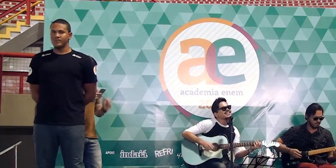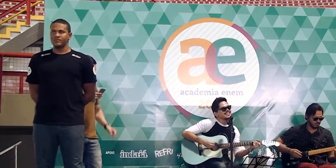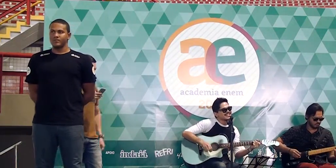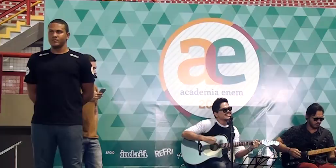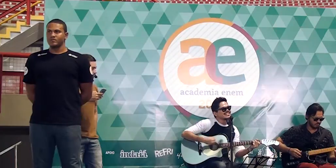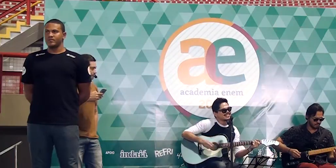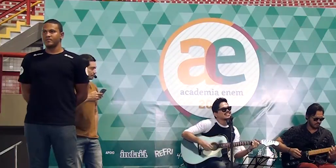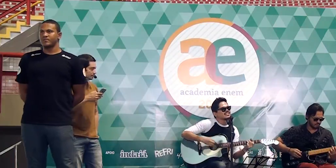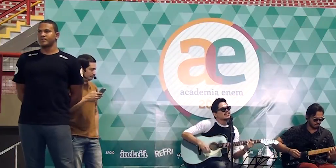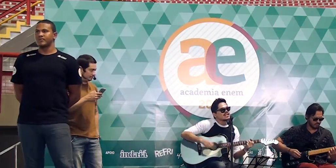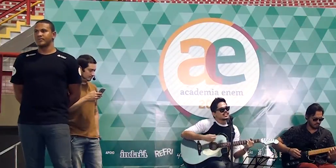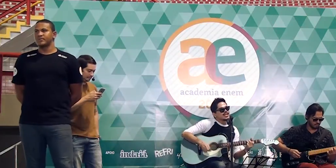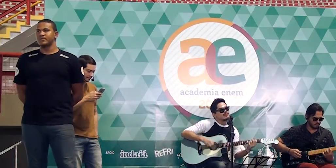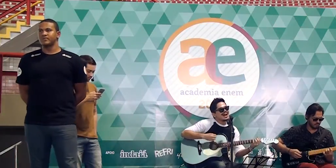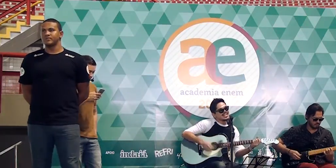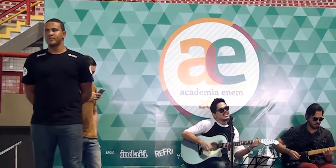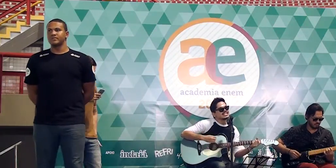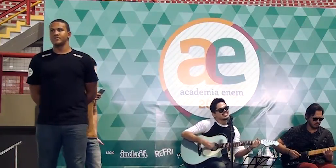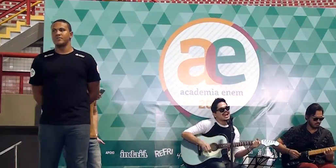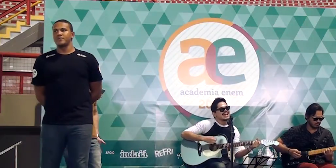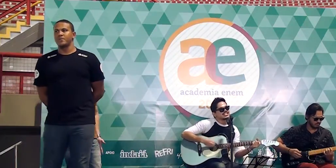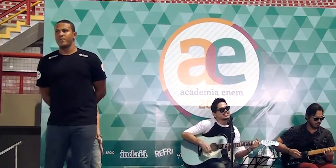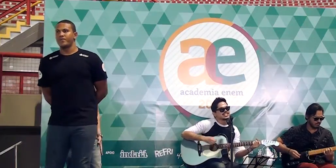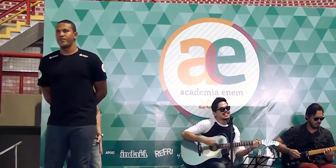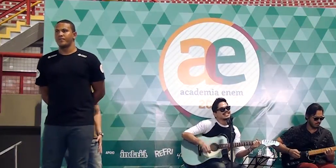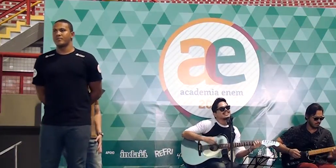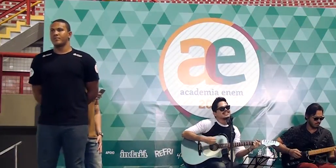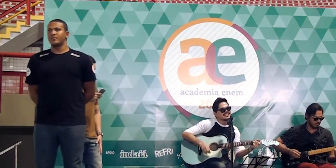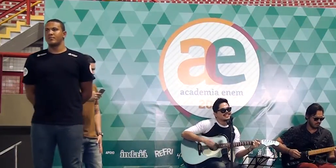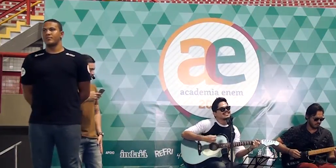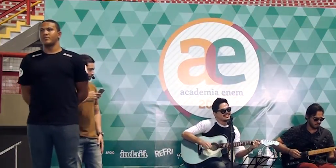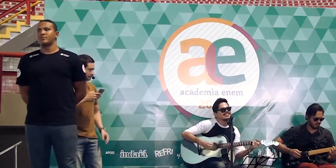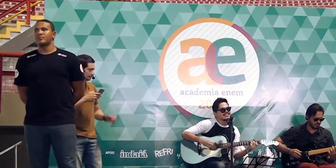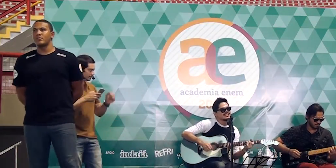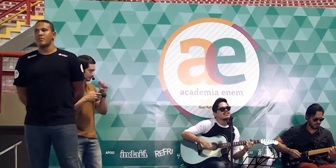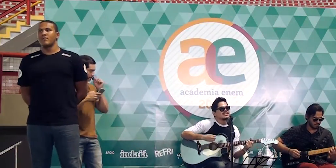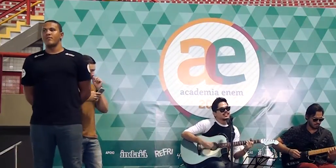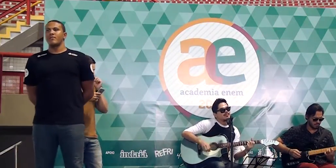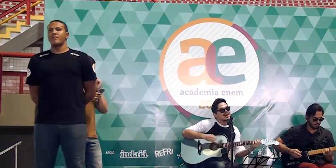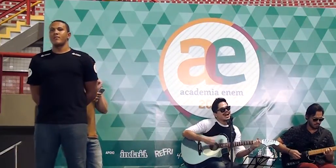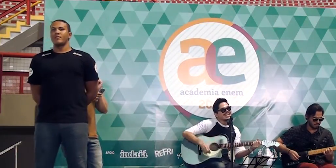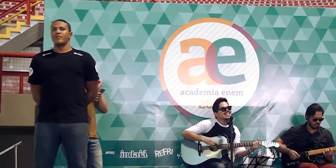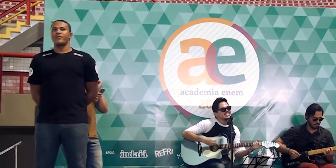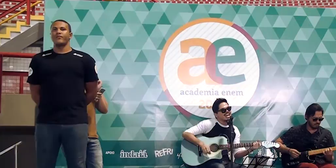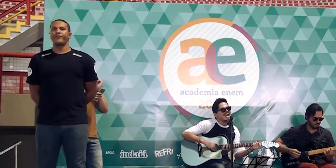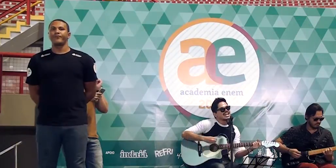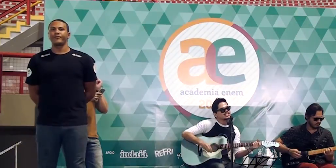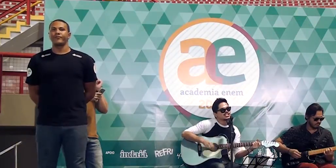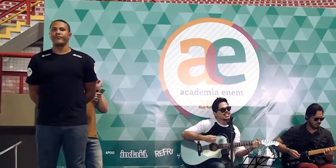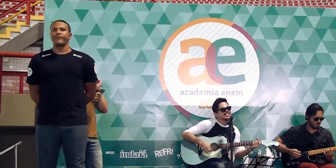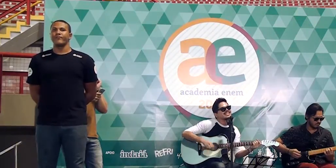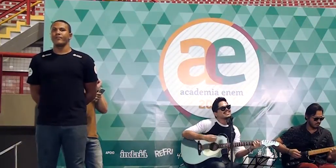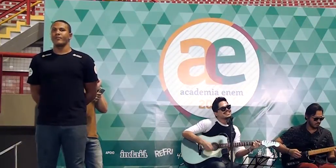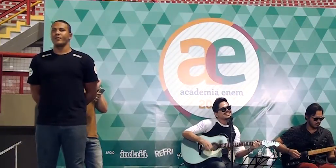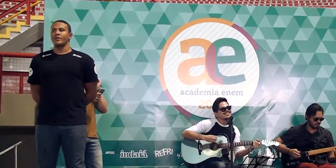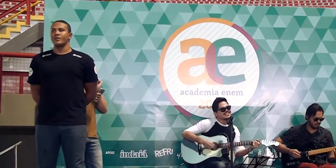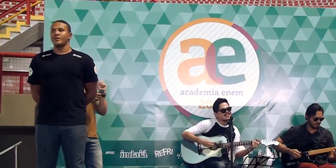esse? Que país é esse? Que país é